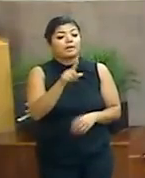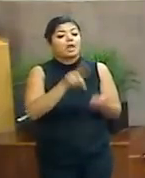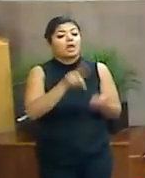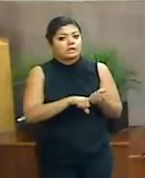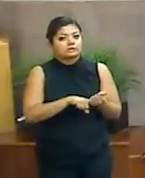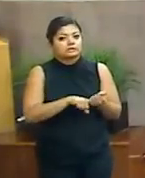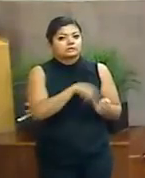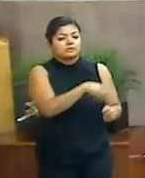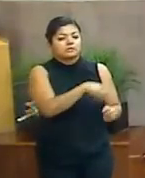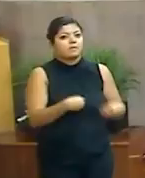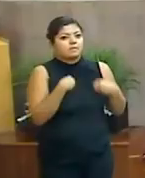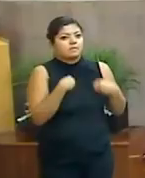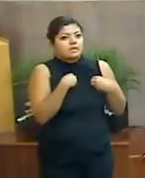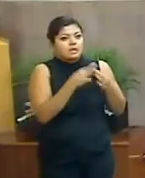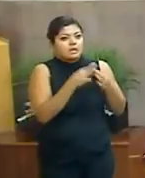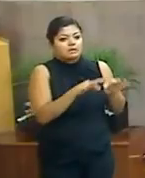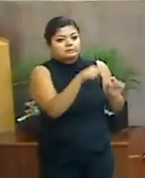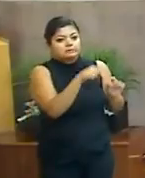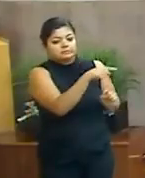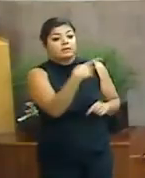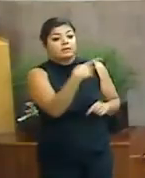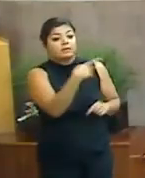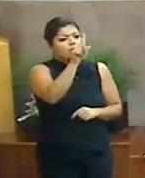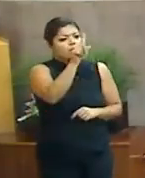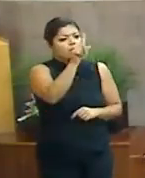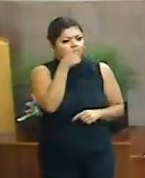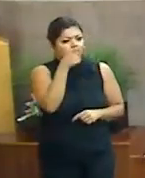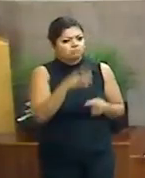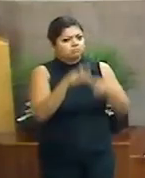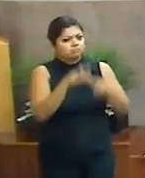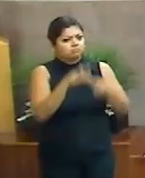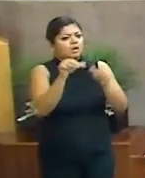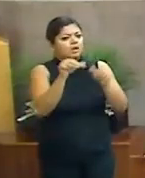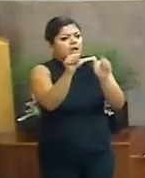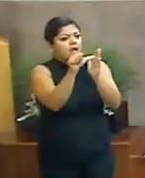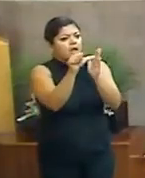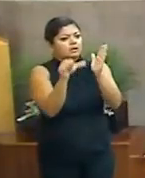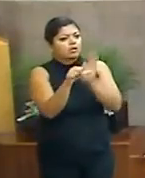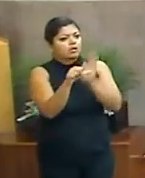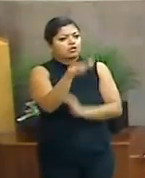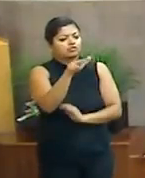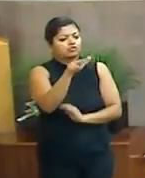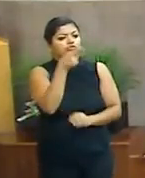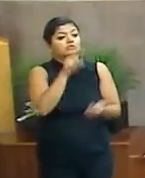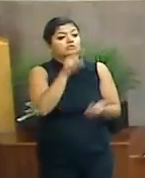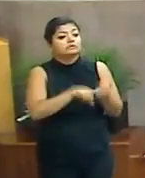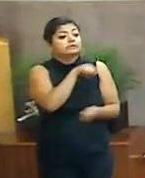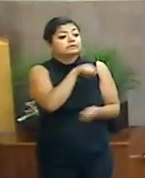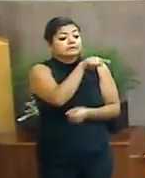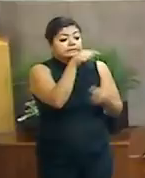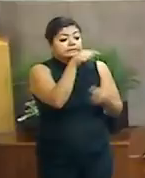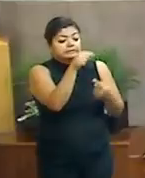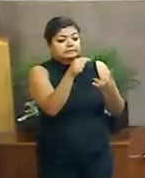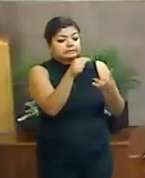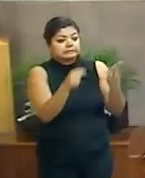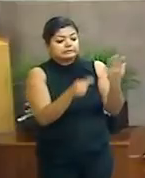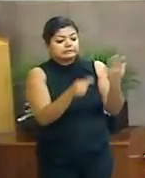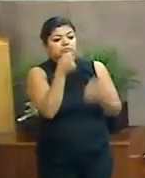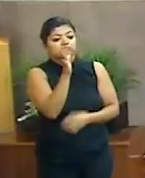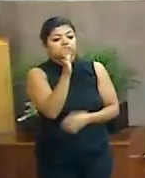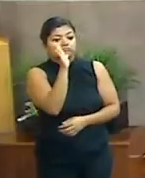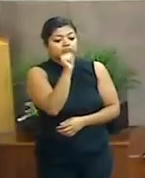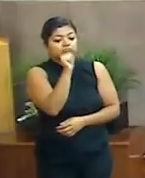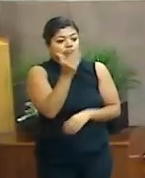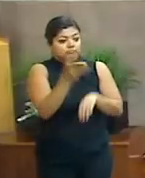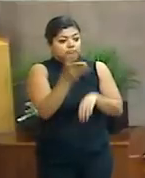del estado por aquí municipal desde el artículo 18 que señala los casos en los que no podrán ser objeto del plebiscito y